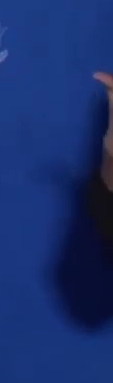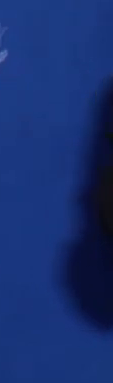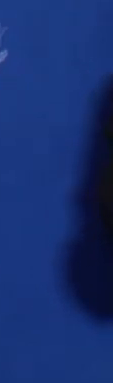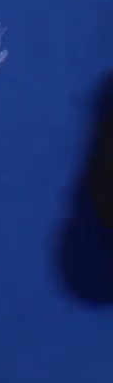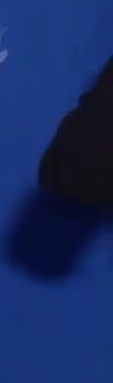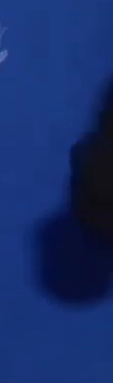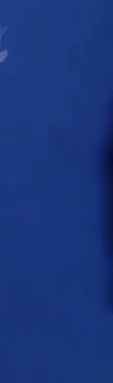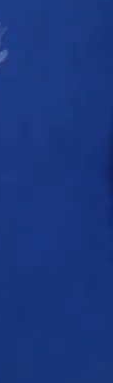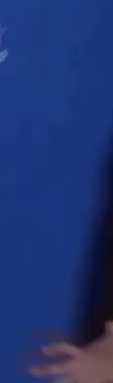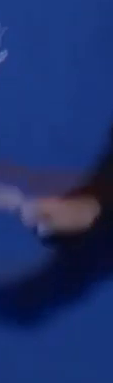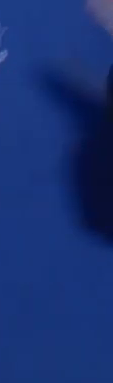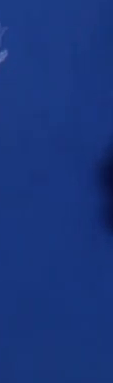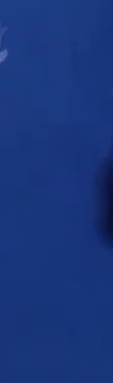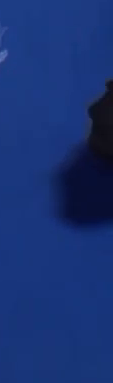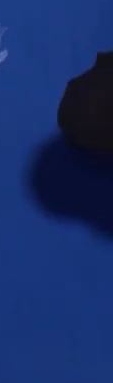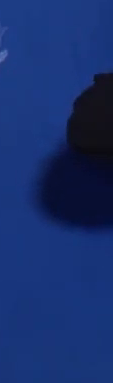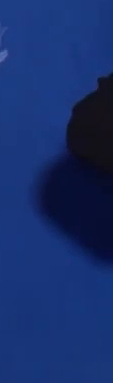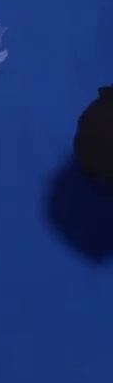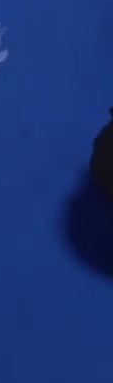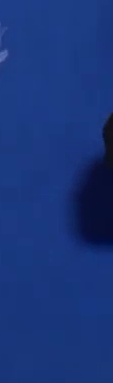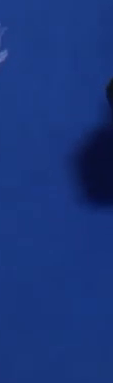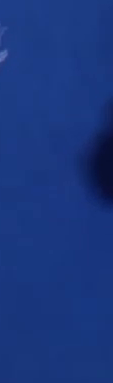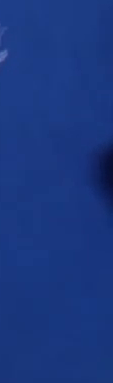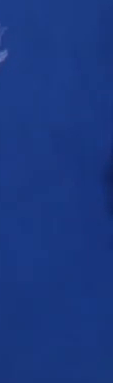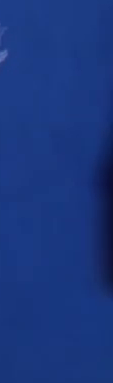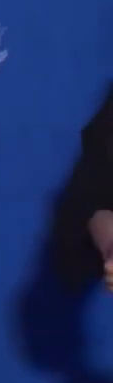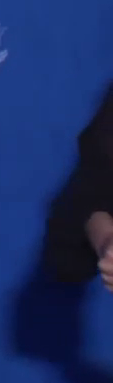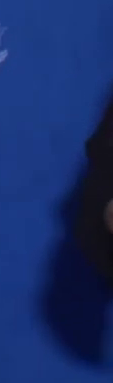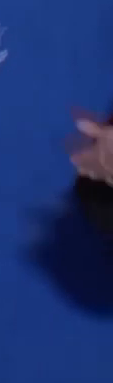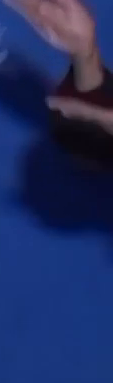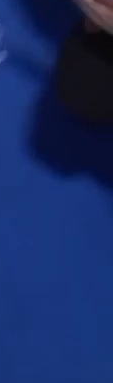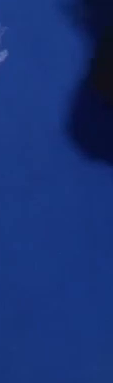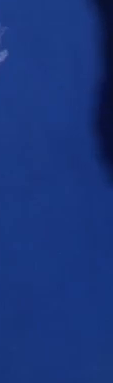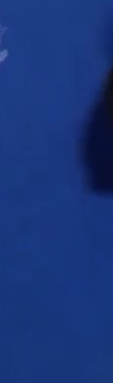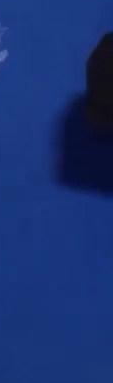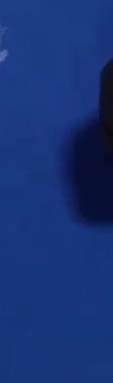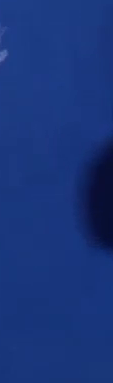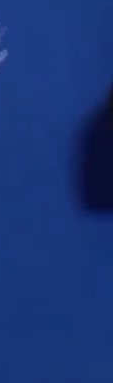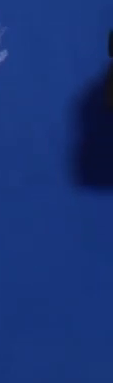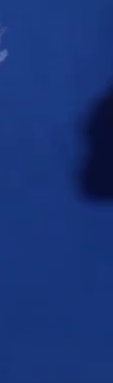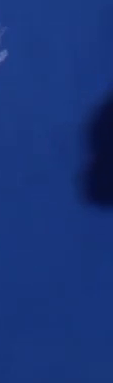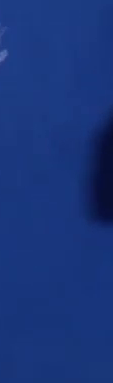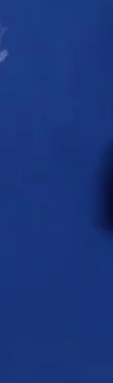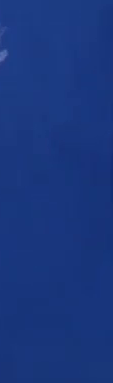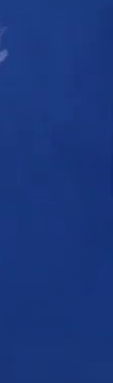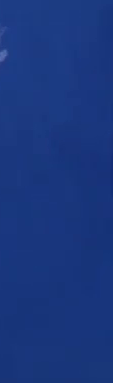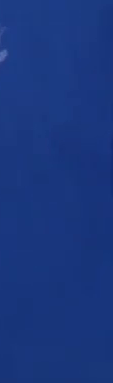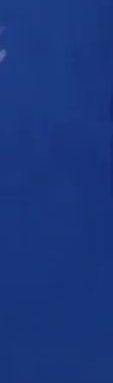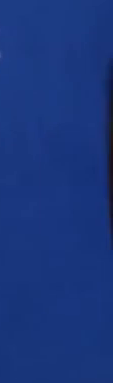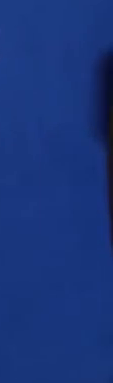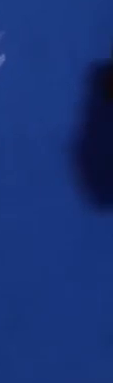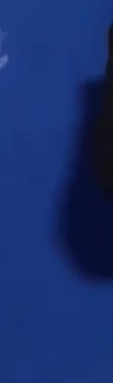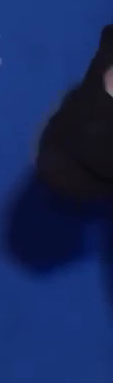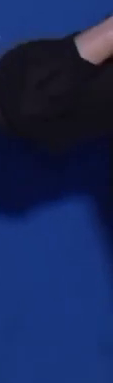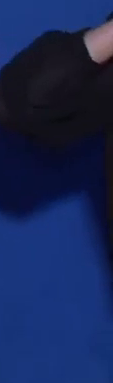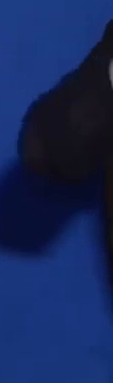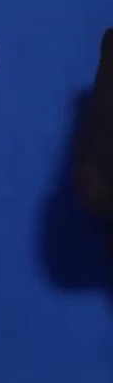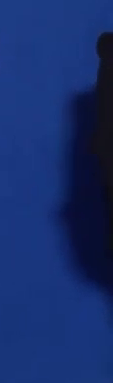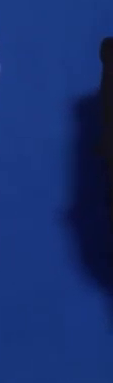más importantes para estos niños. Este signo que se encuentra aquí detrás mío refleja precisamente qué es